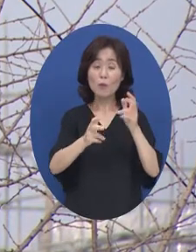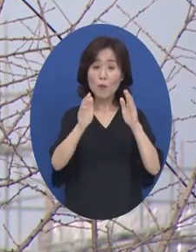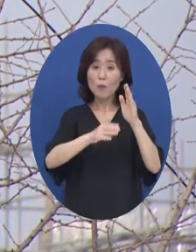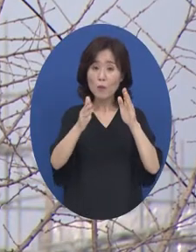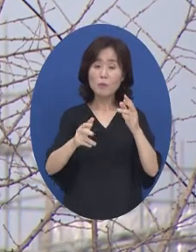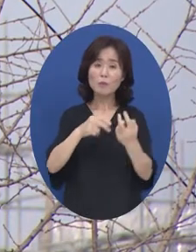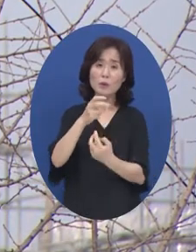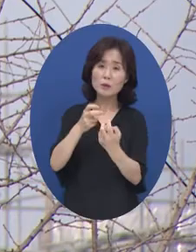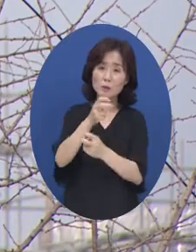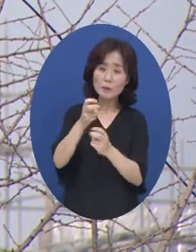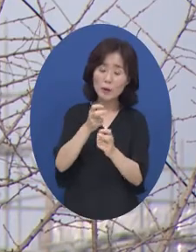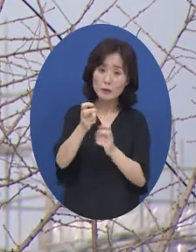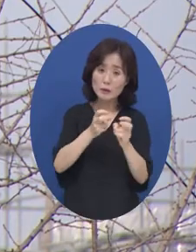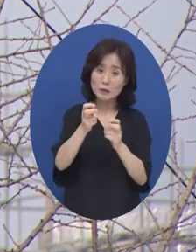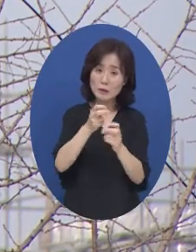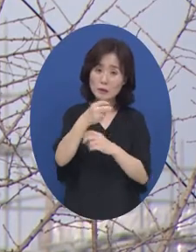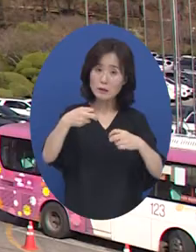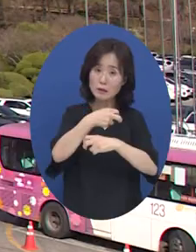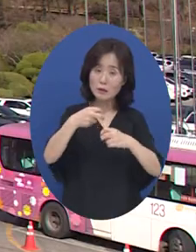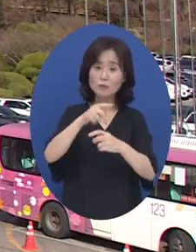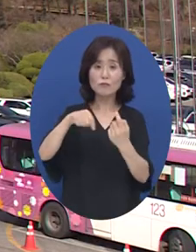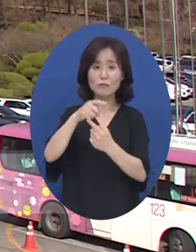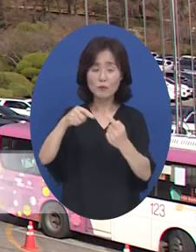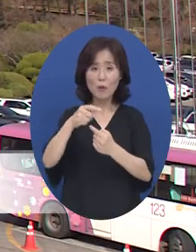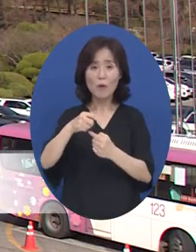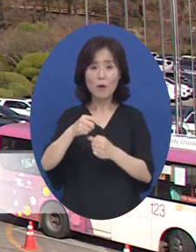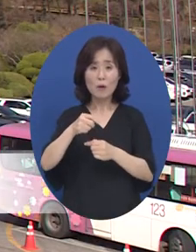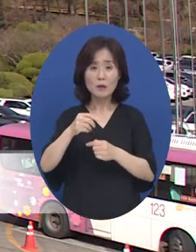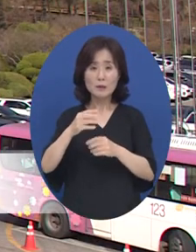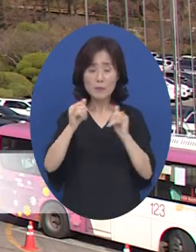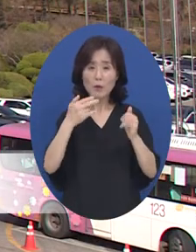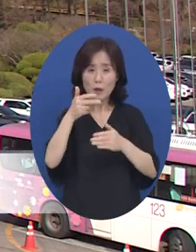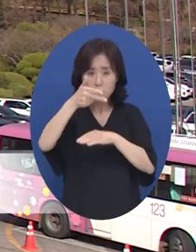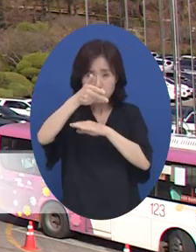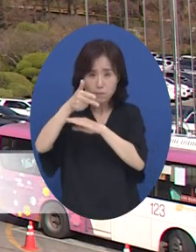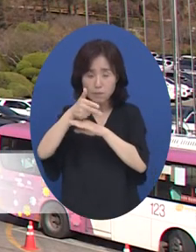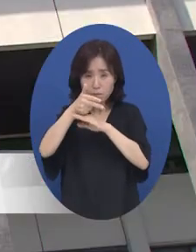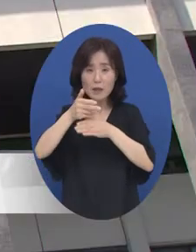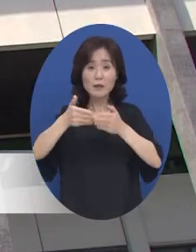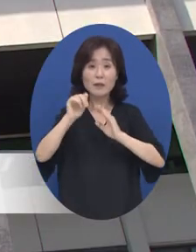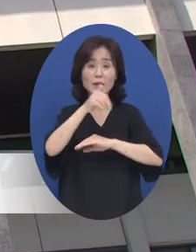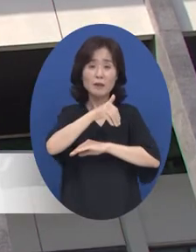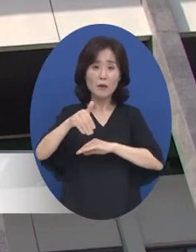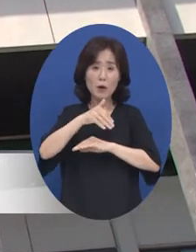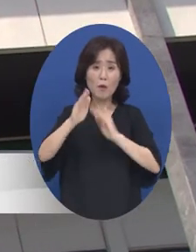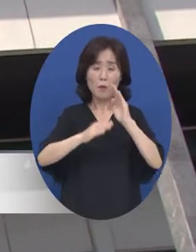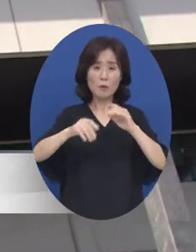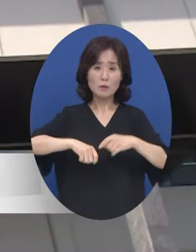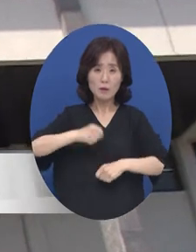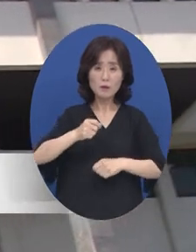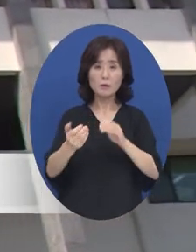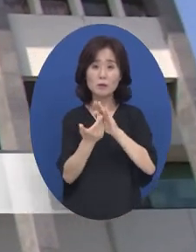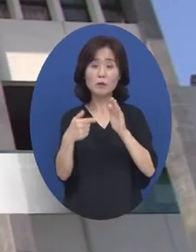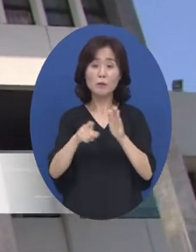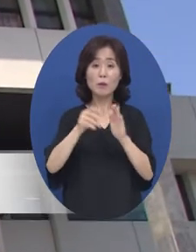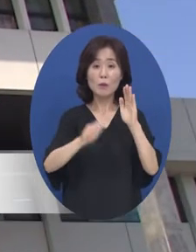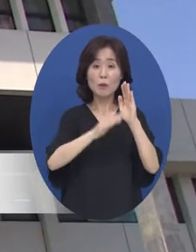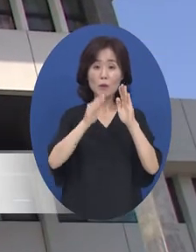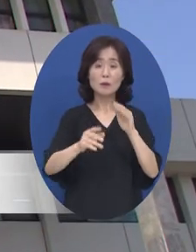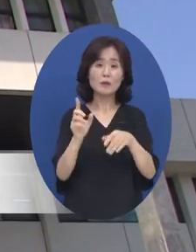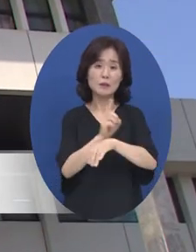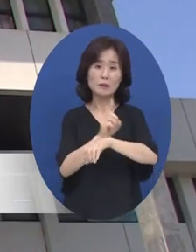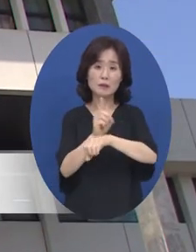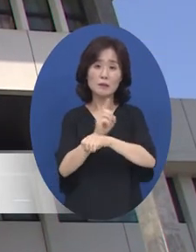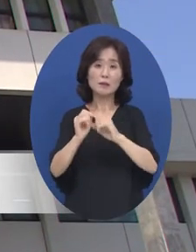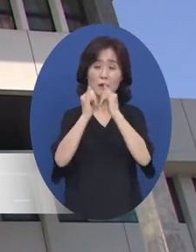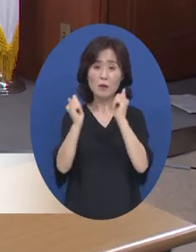단속 장비 설치 등을 추진할 계획입니다. 마지막으로 민선 7기 경기도 핵심 가치인 공정을 이루기 위해 공공 디지털 사회